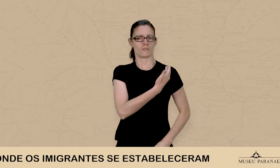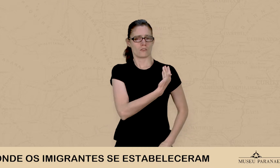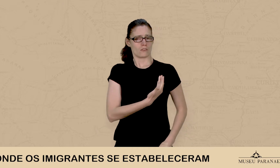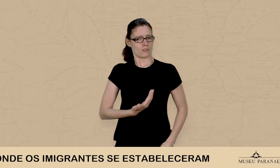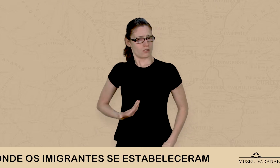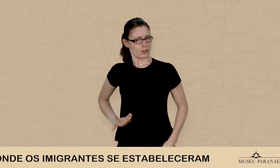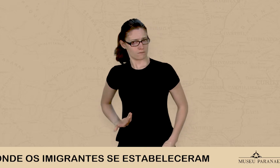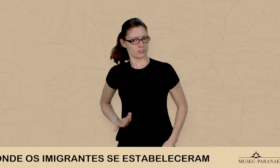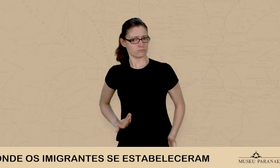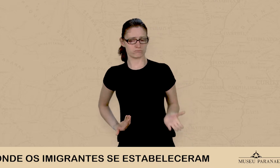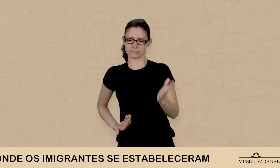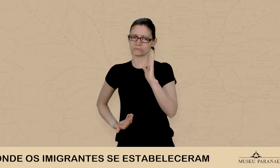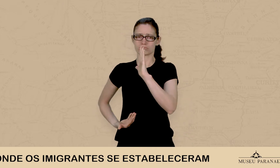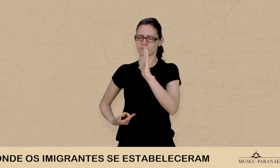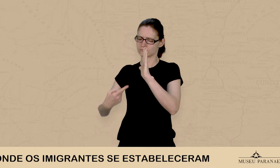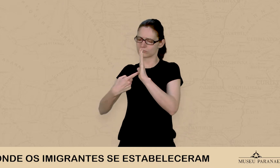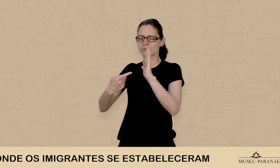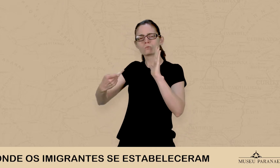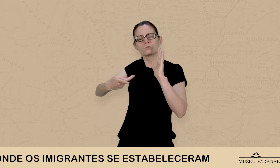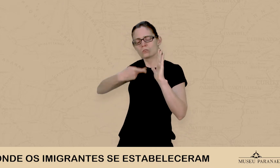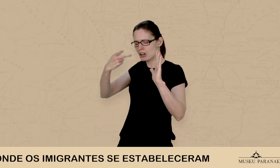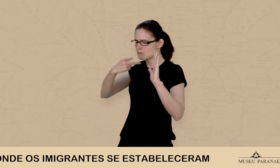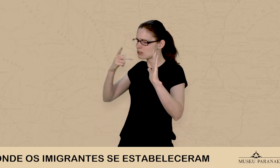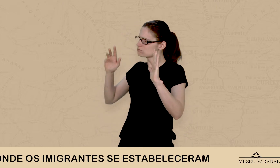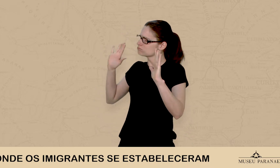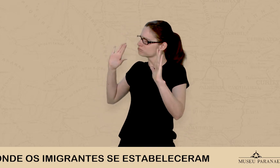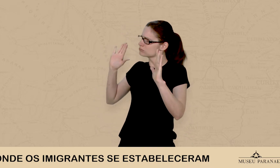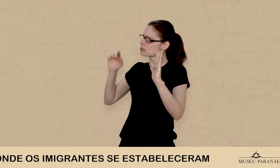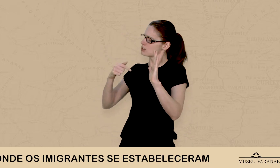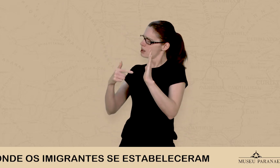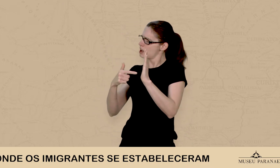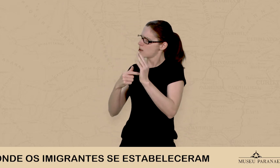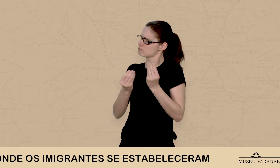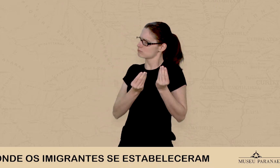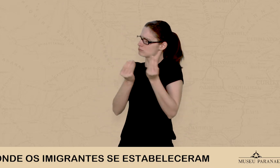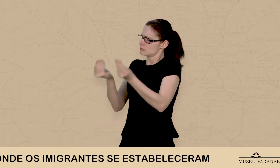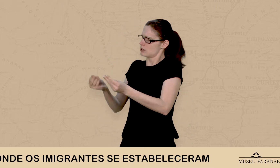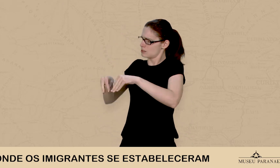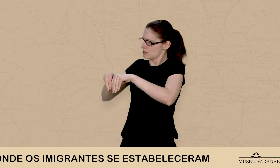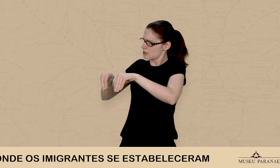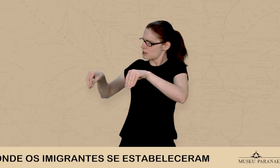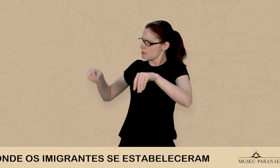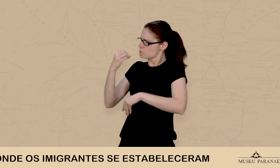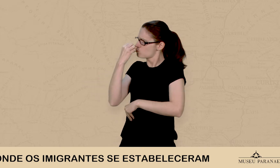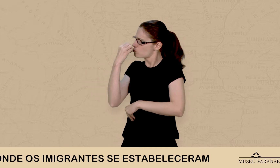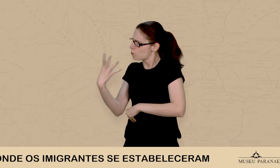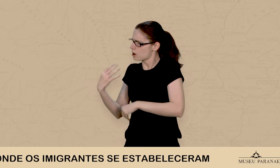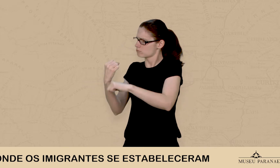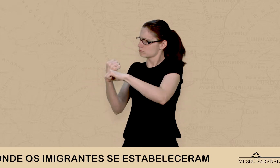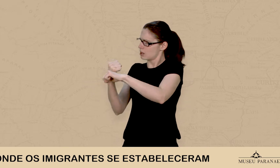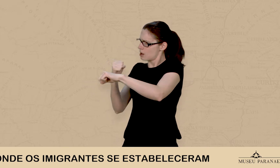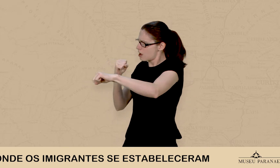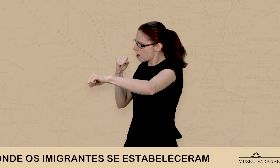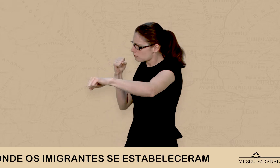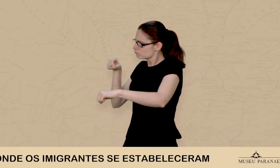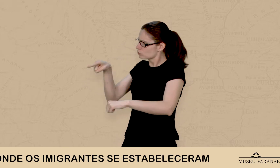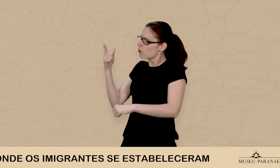Atraídos pelas promessas do governo de terras férteis e imensas, lucro